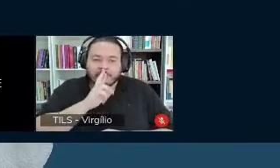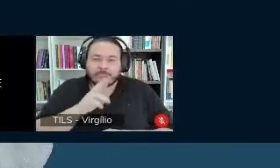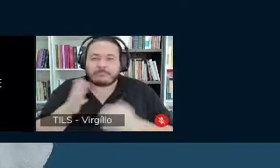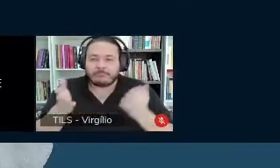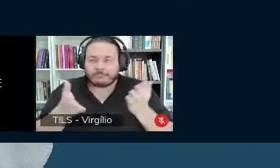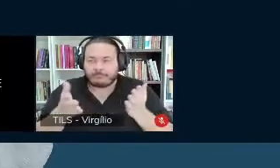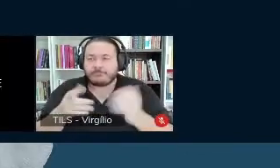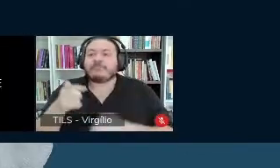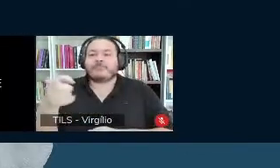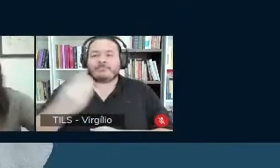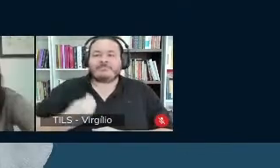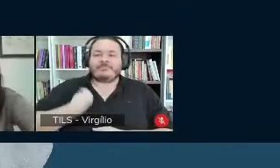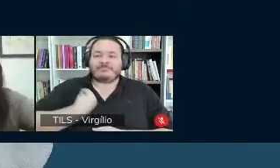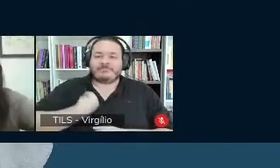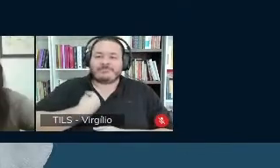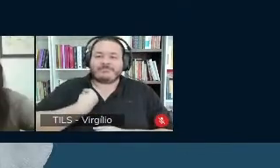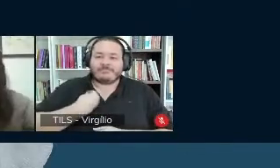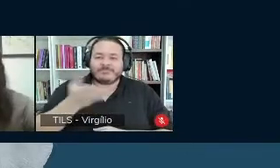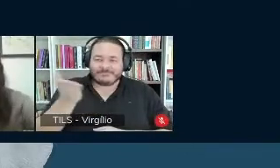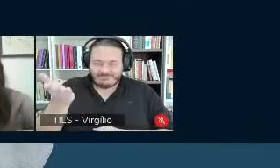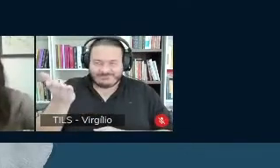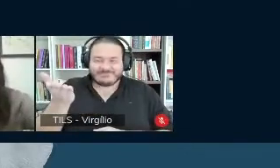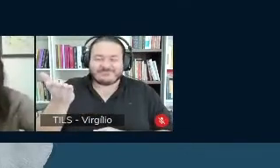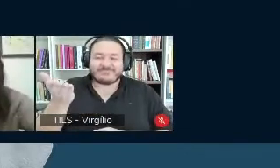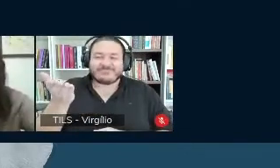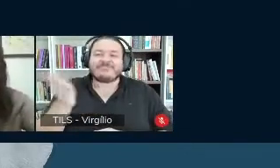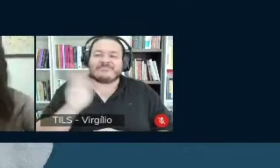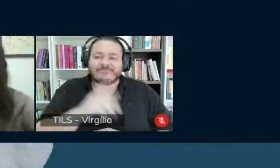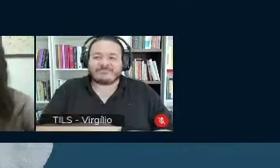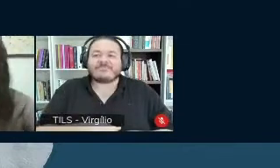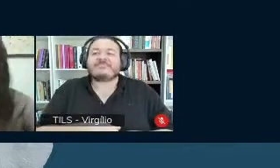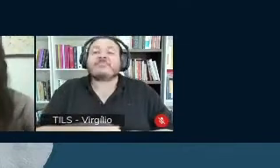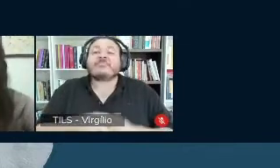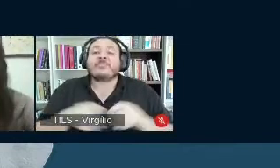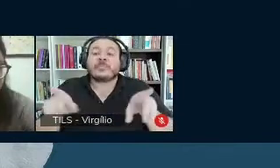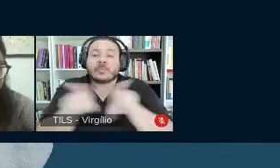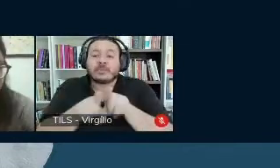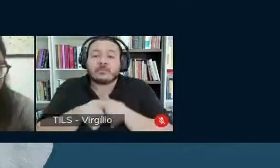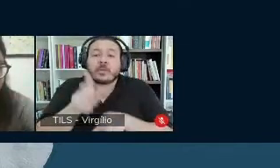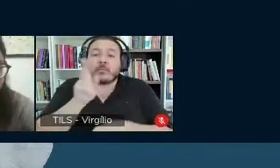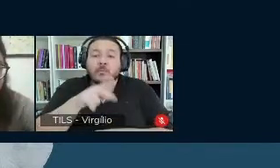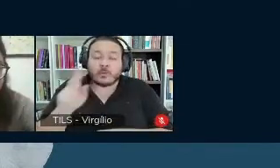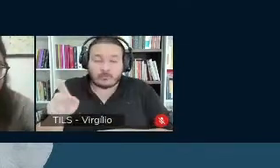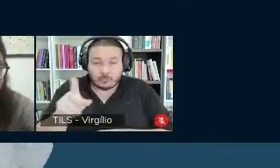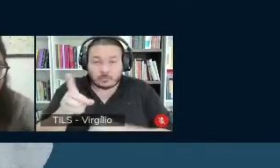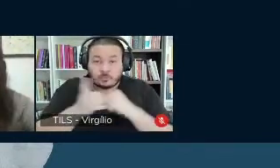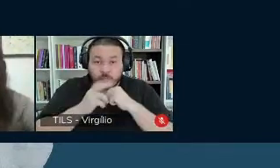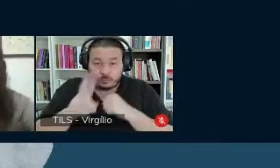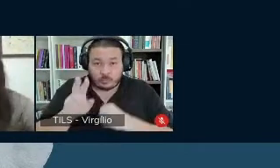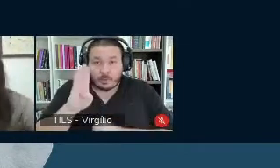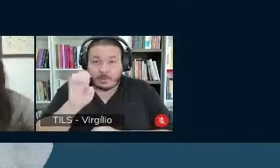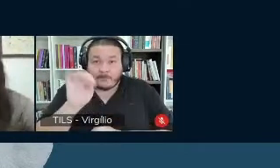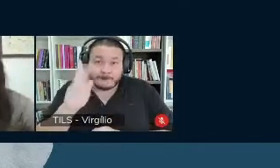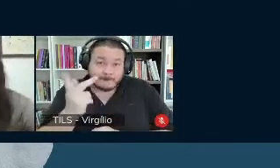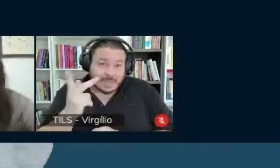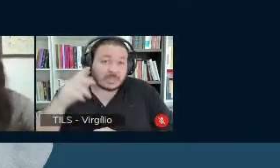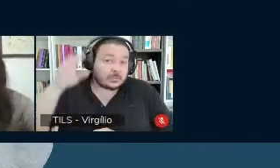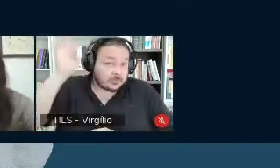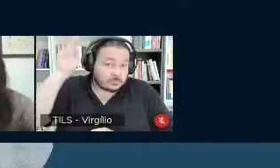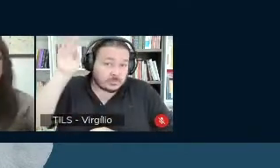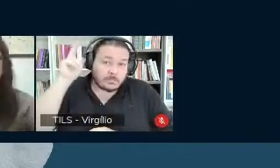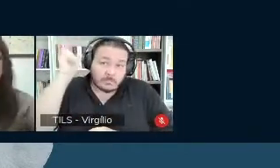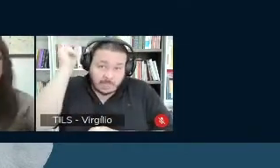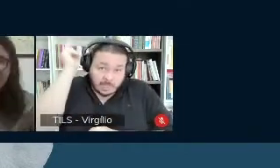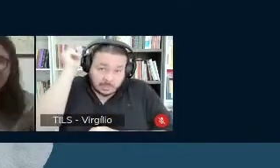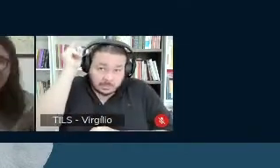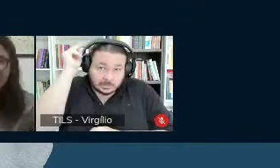né? A professora doutora Beth Lopes Lastorina de Andrade,